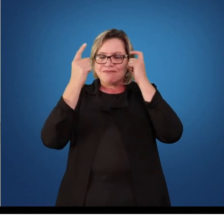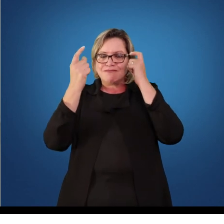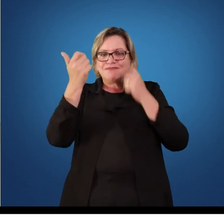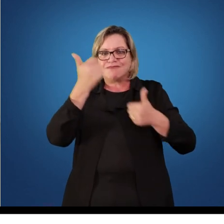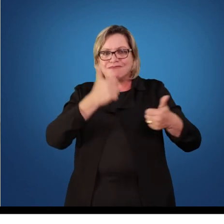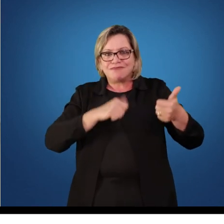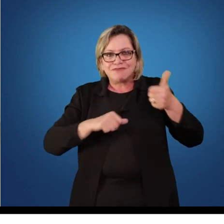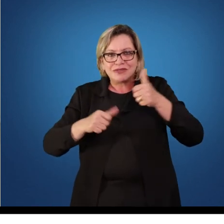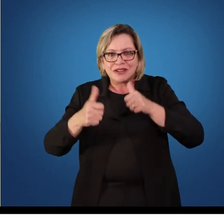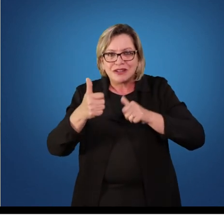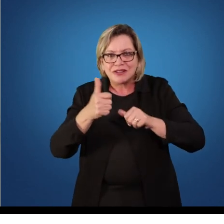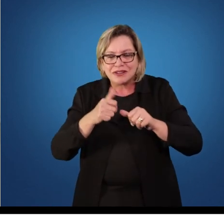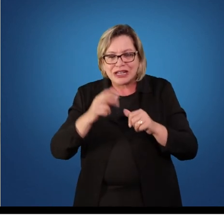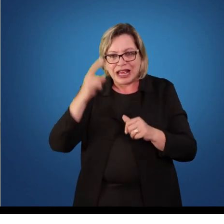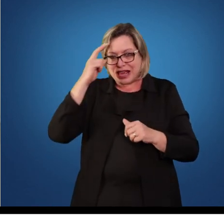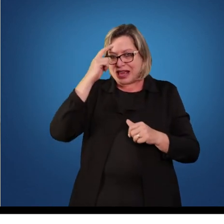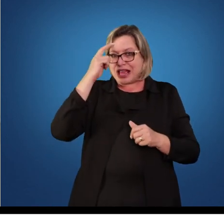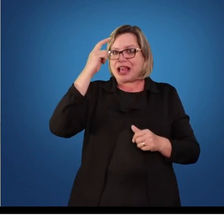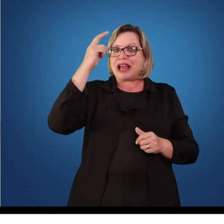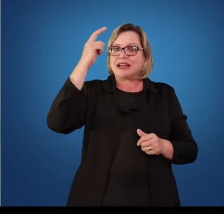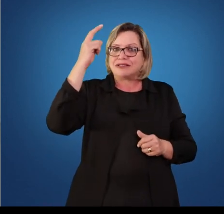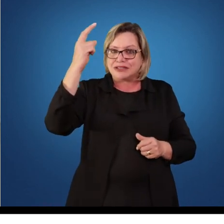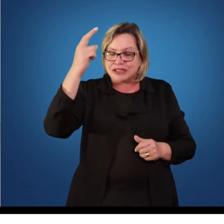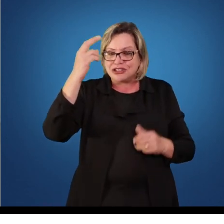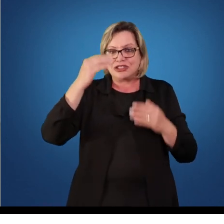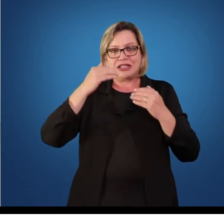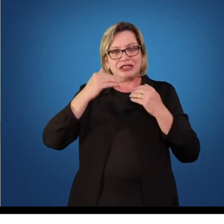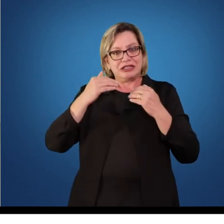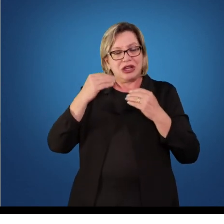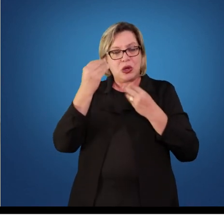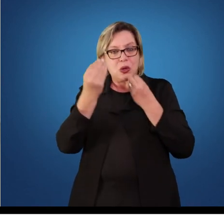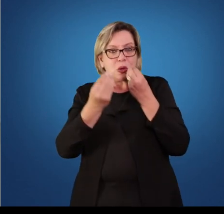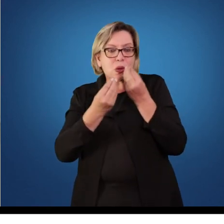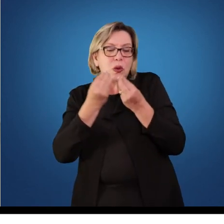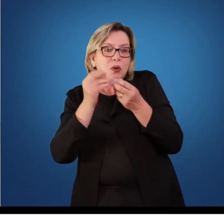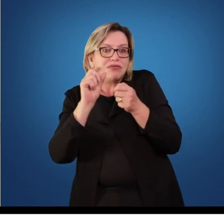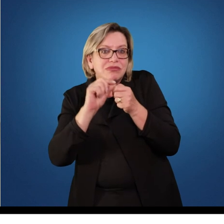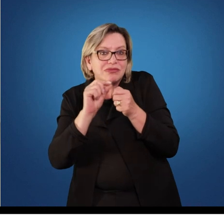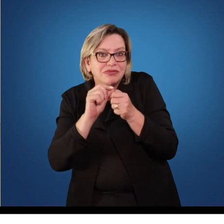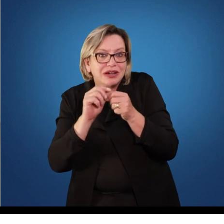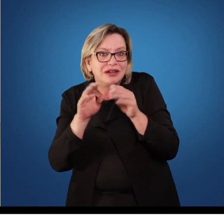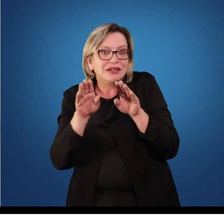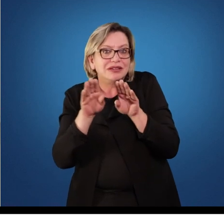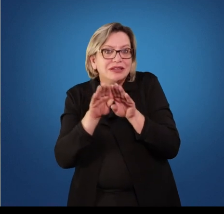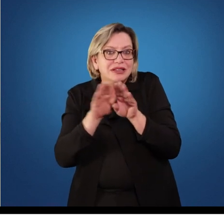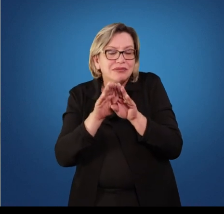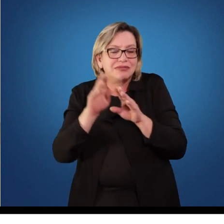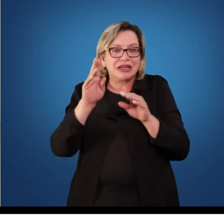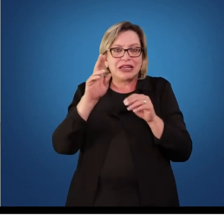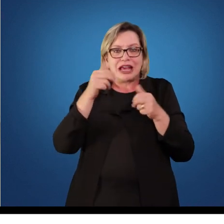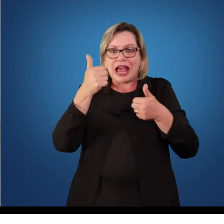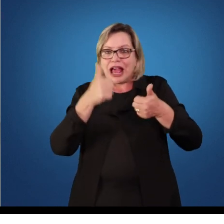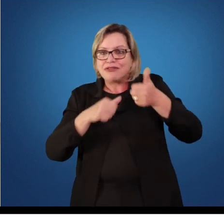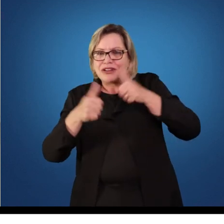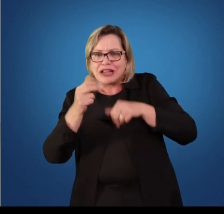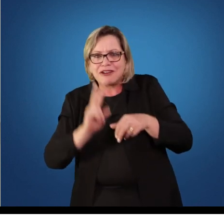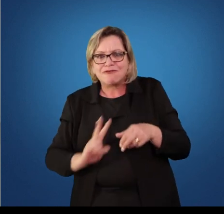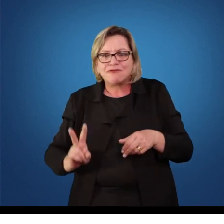a parte cognitiva, a parte procedimental e alguns valores que estão presentes durante